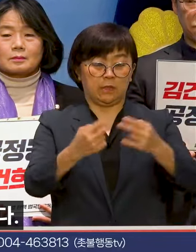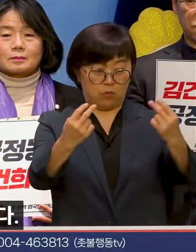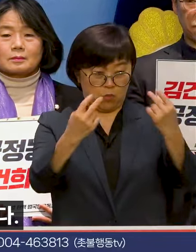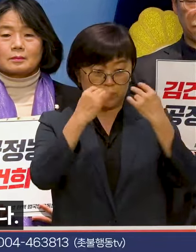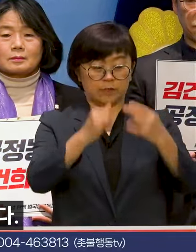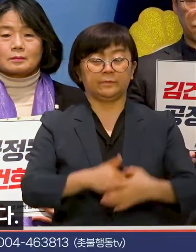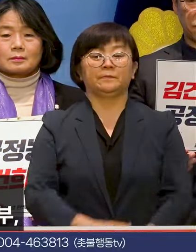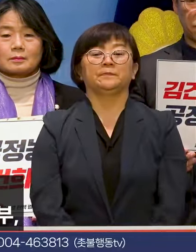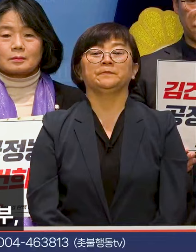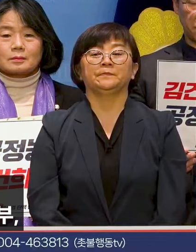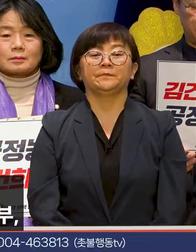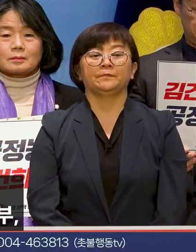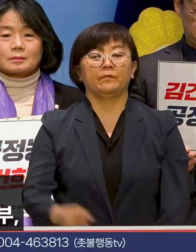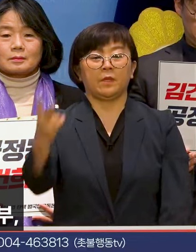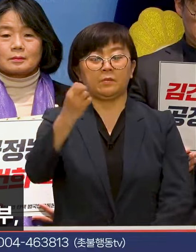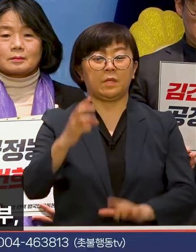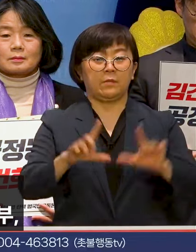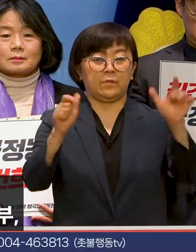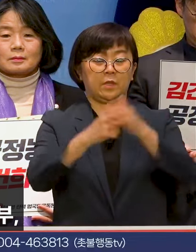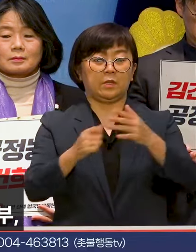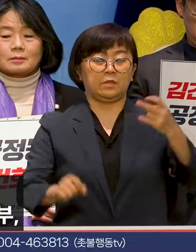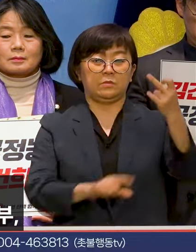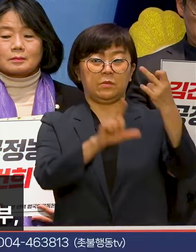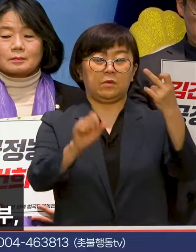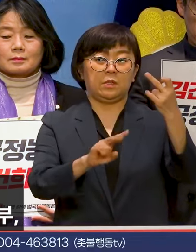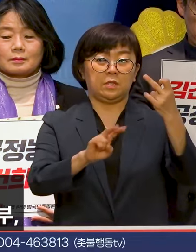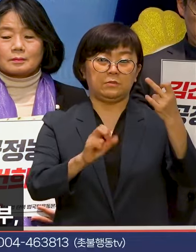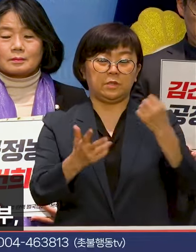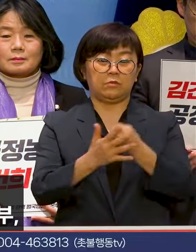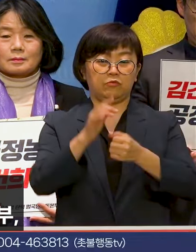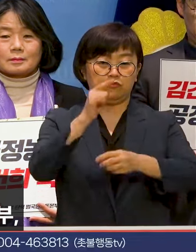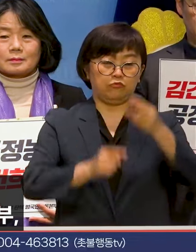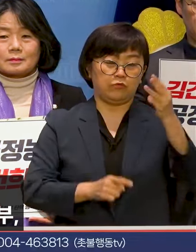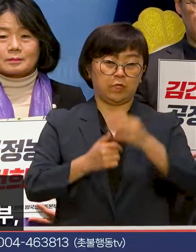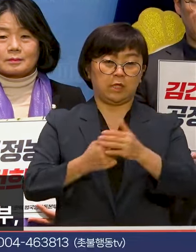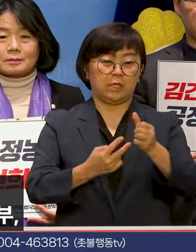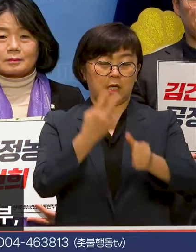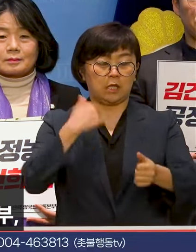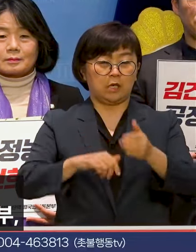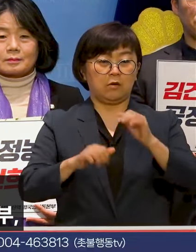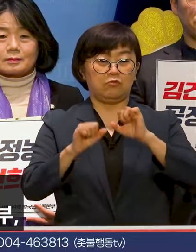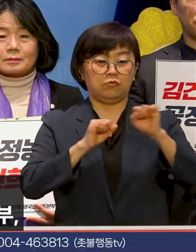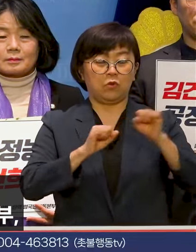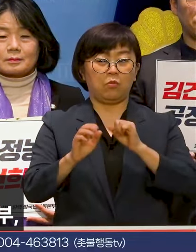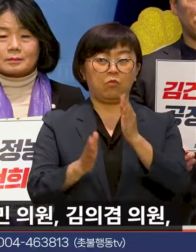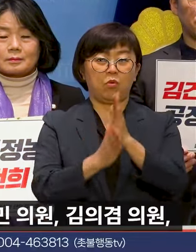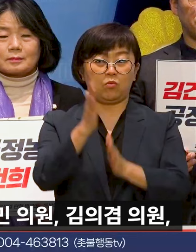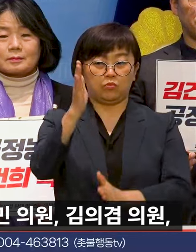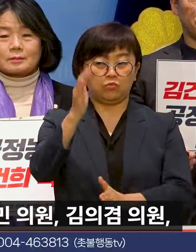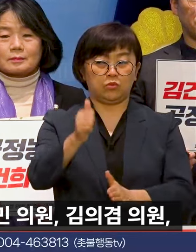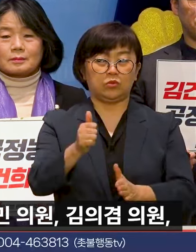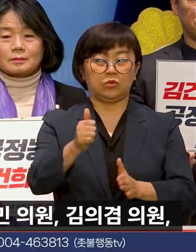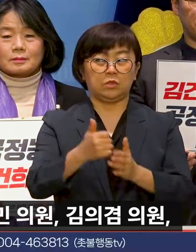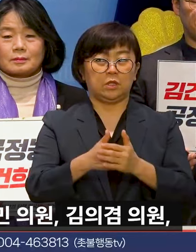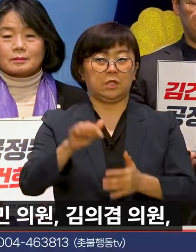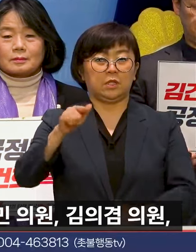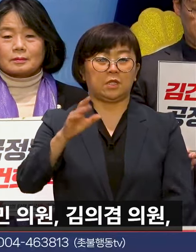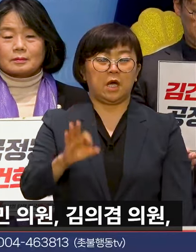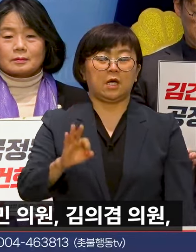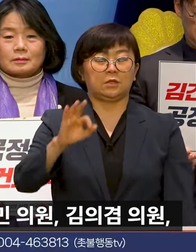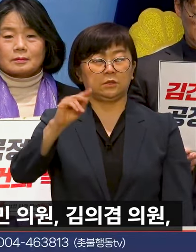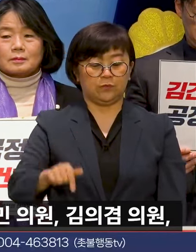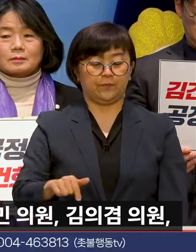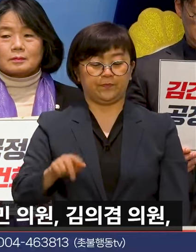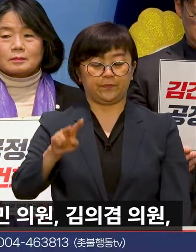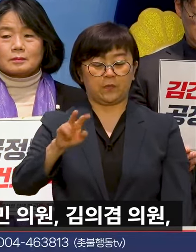지켜보고 있습니다 2023년 12월 27일 윤석 탄핵 국민 운동공부 강원